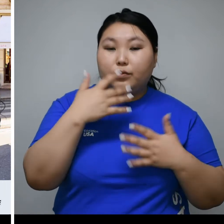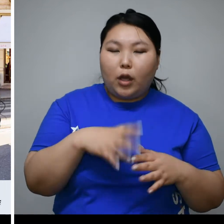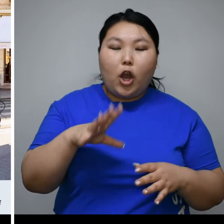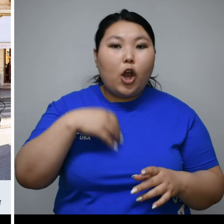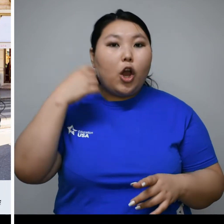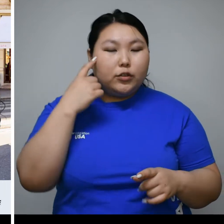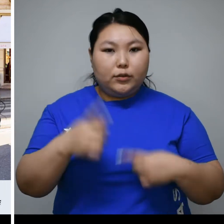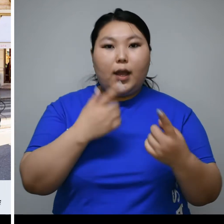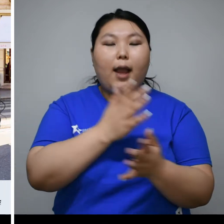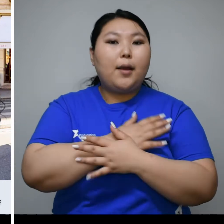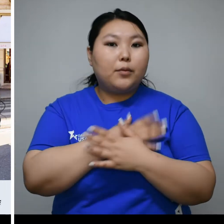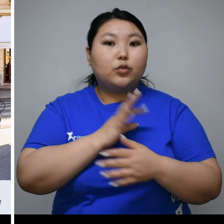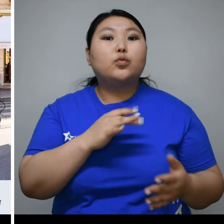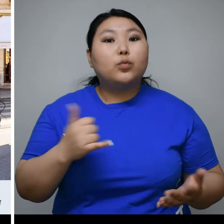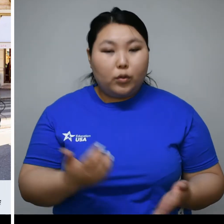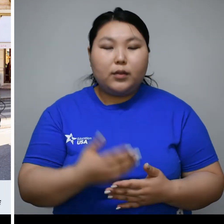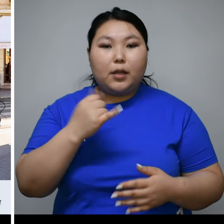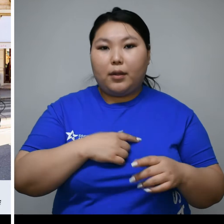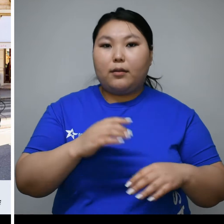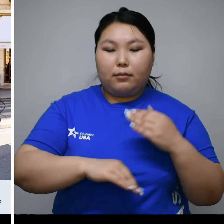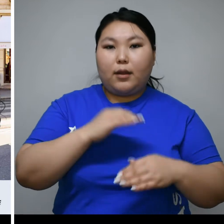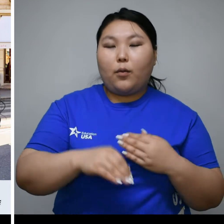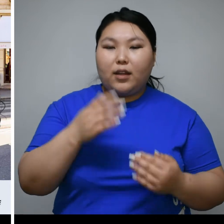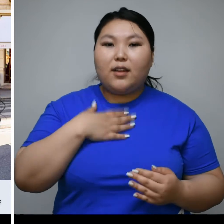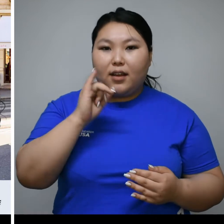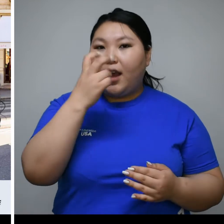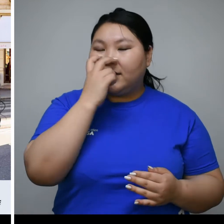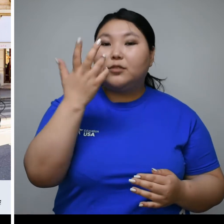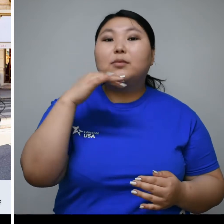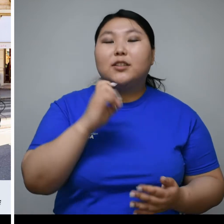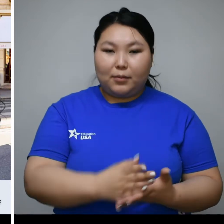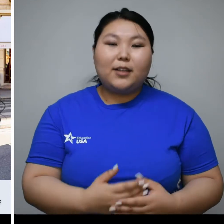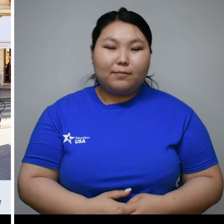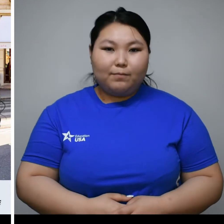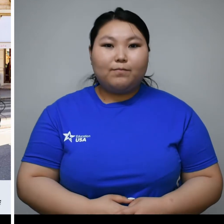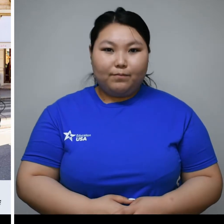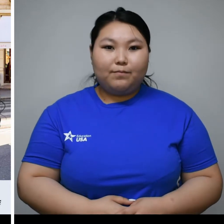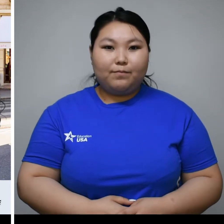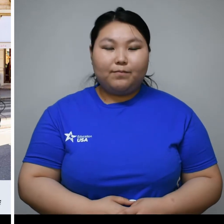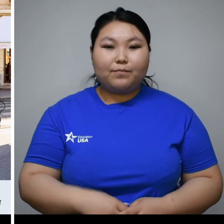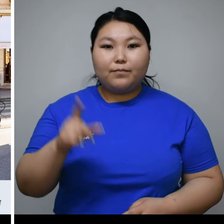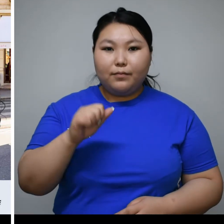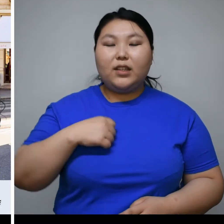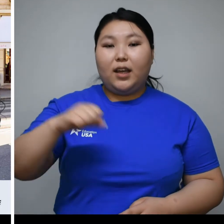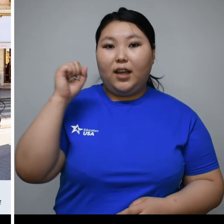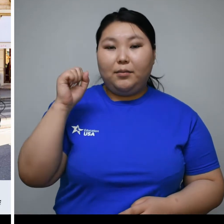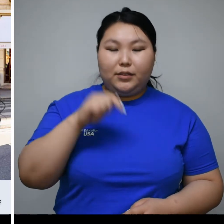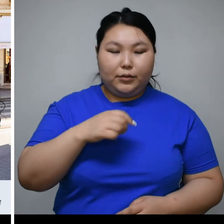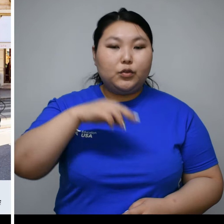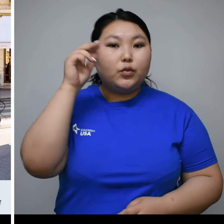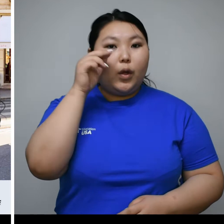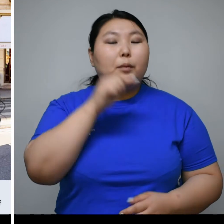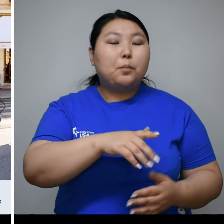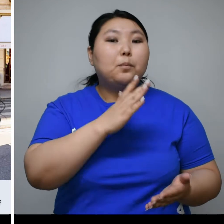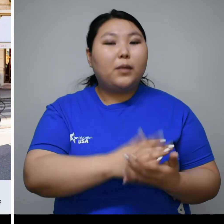болохоор ойлгоход илүү амарч гэдэг юм уу. Тийм давуу талууд надад их ажиглагдчихсэн байгаа. Аа. За, Америкт ингээд